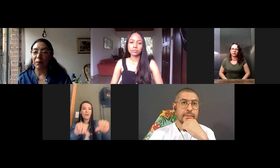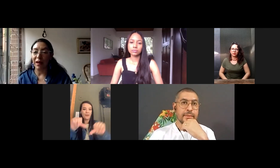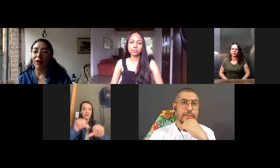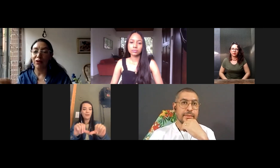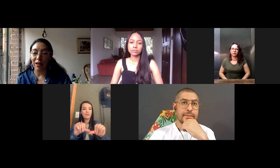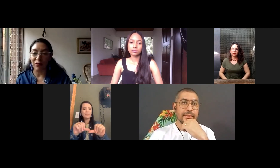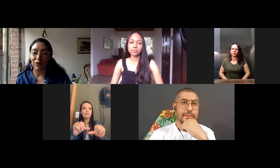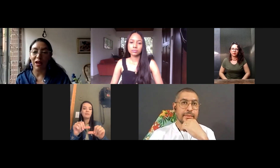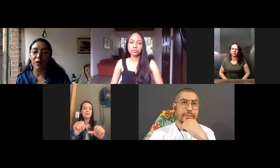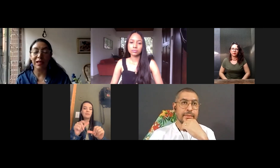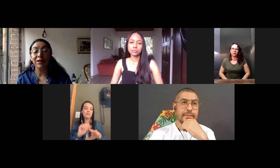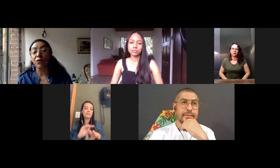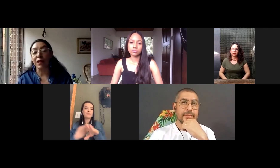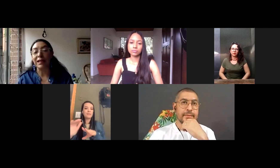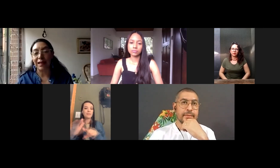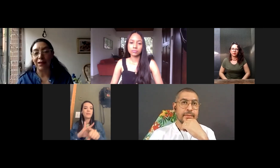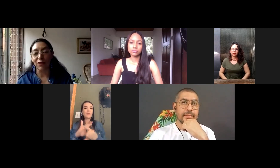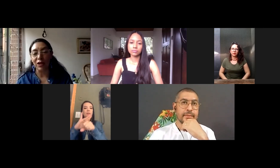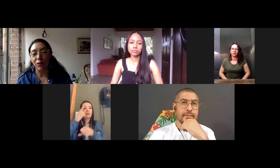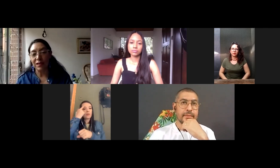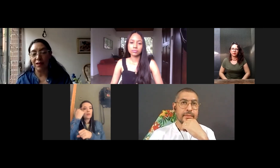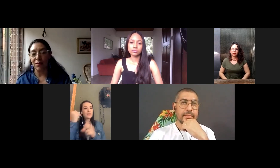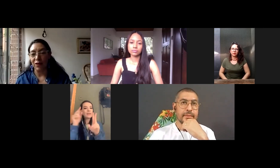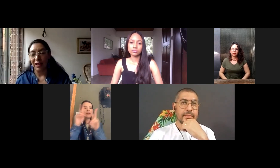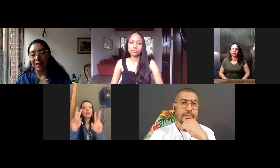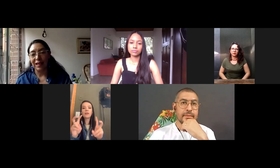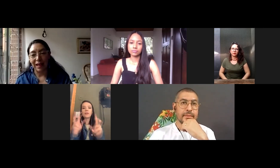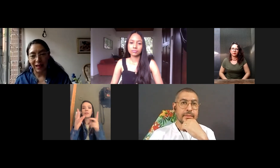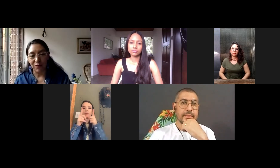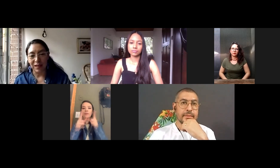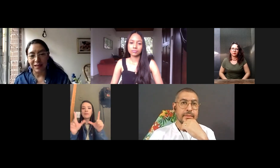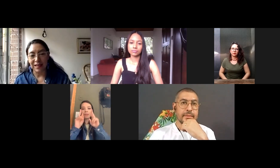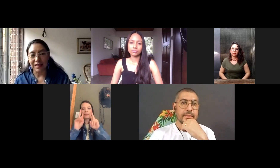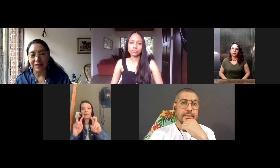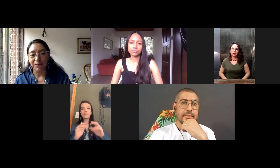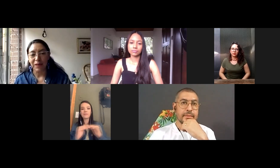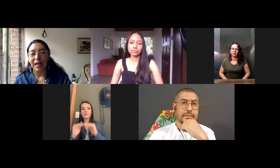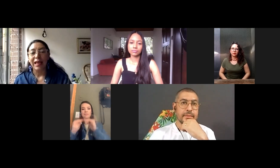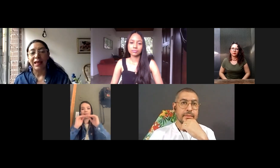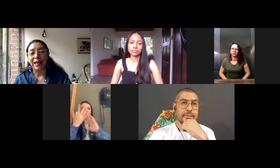también para hoy, de la doctora Luisa, sobre el estatus lingüístico de la lengua de